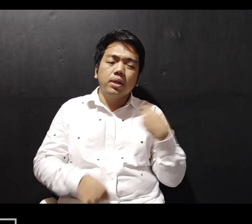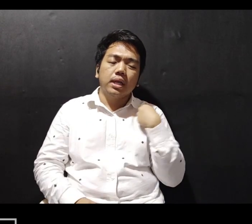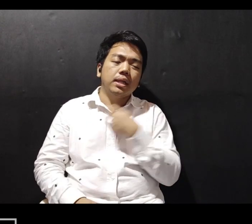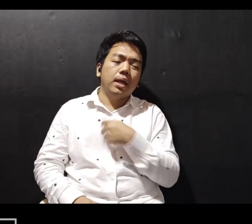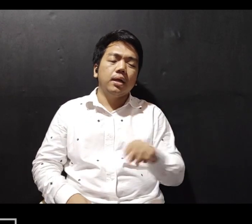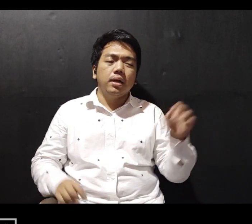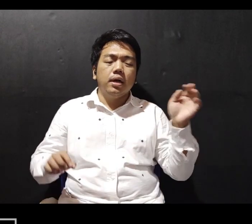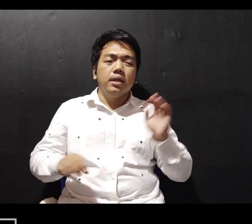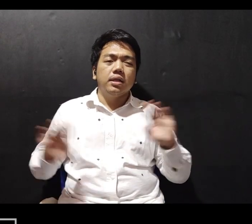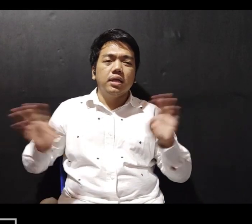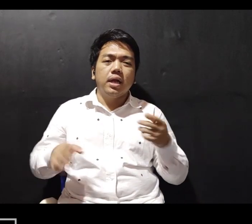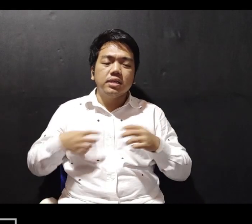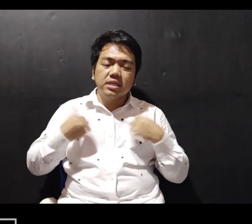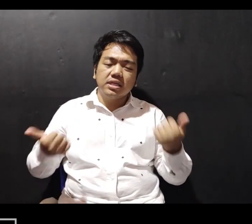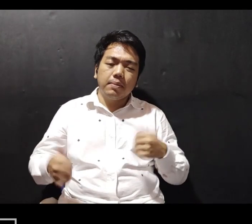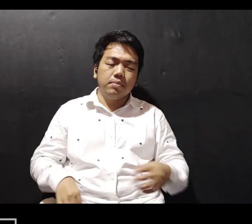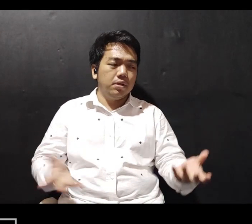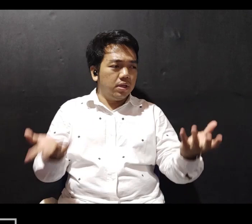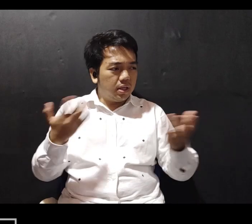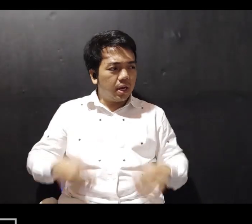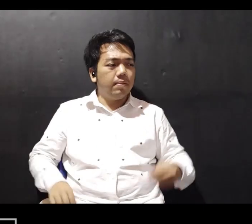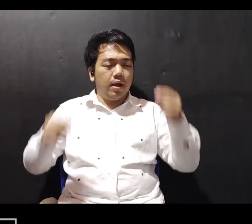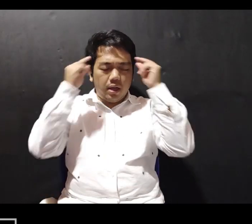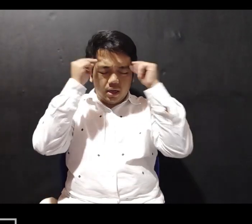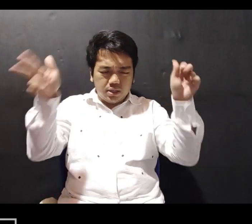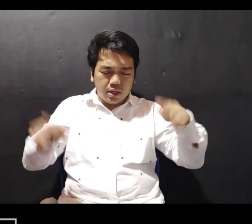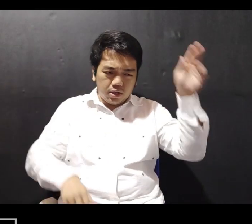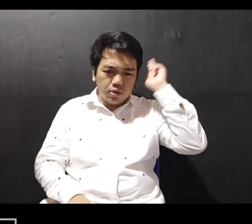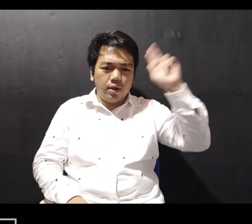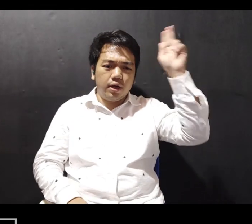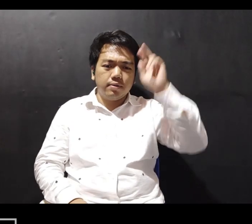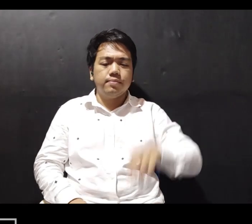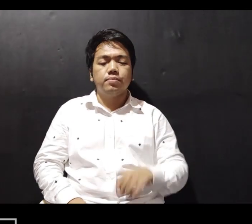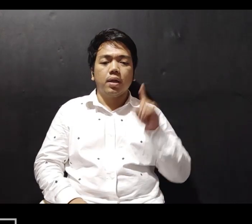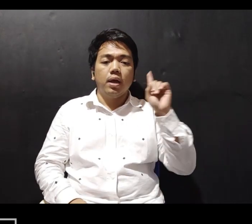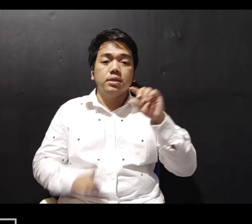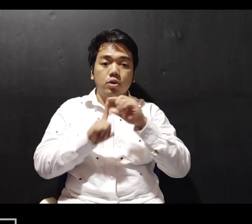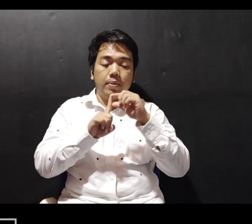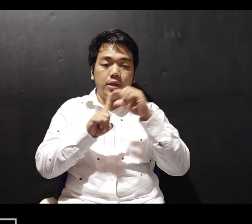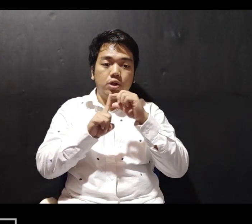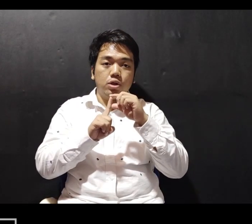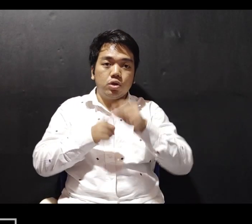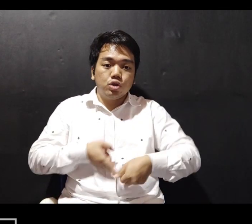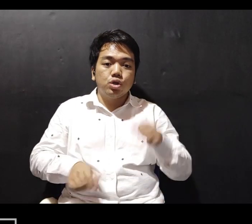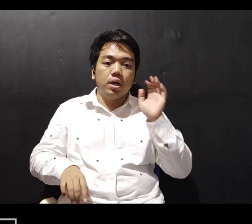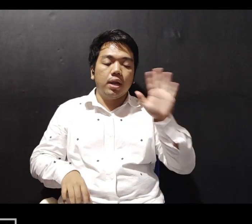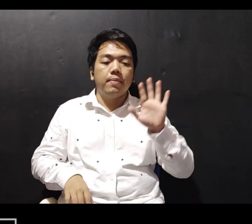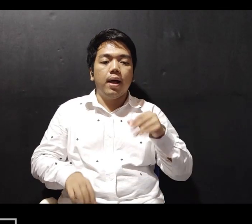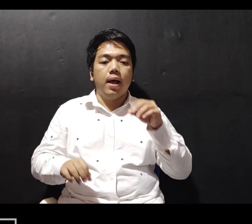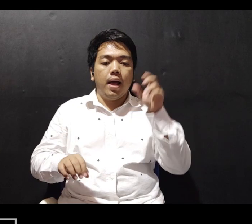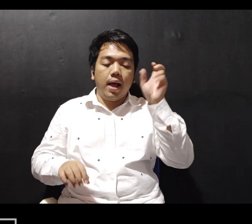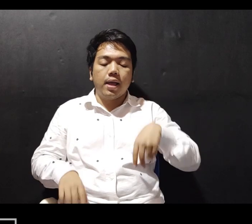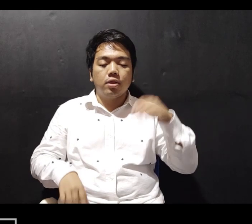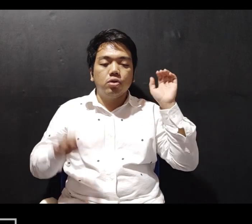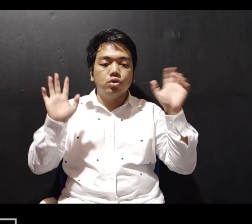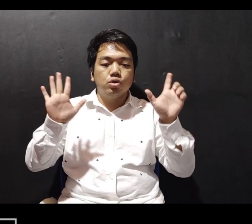pasal 5 ayat 7 berkata, "Serahkanlah segala kekhawatiranmu kepadanya, sebab Ia yang memelihara kamu.